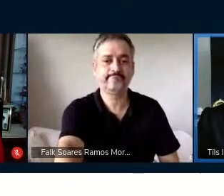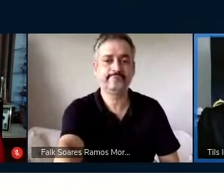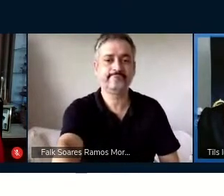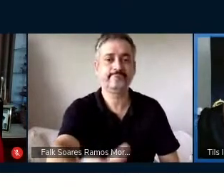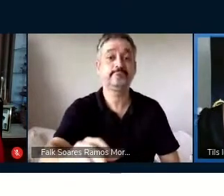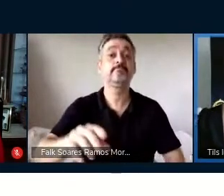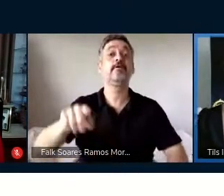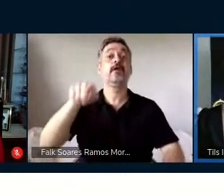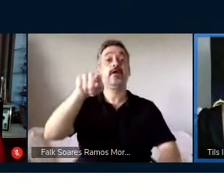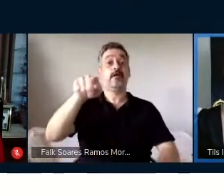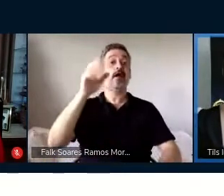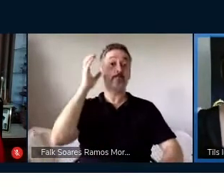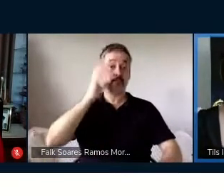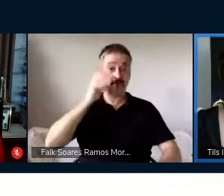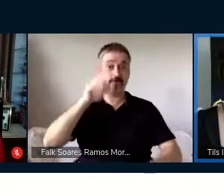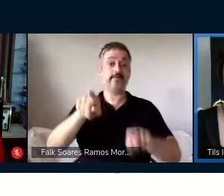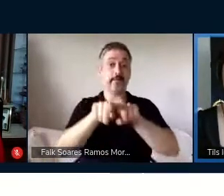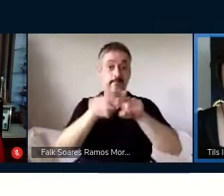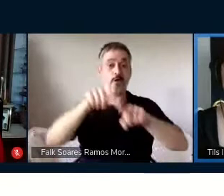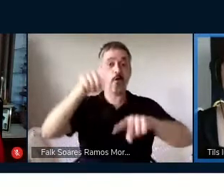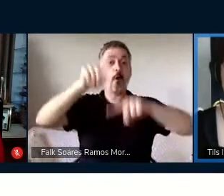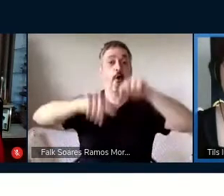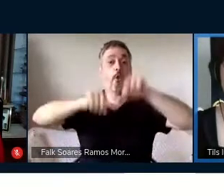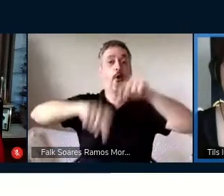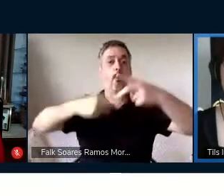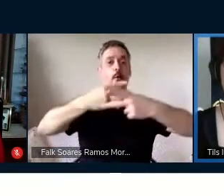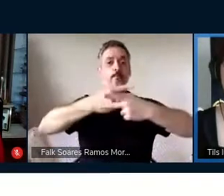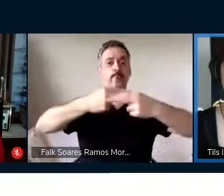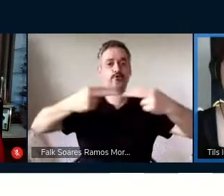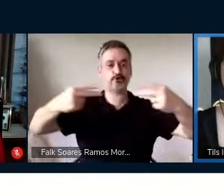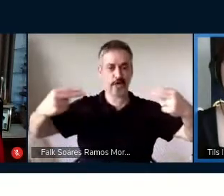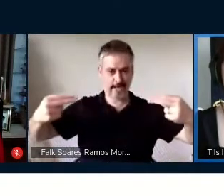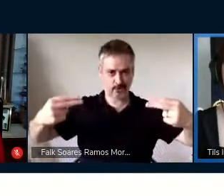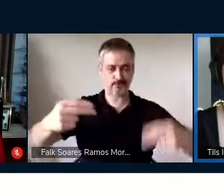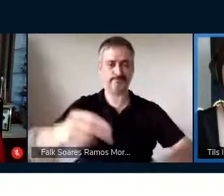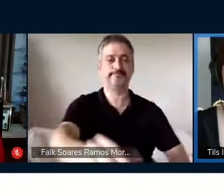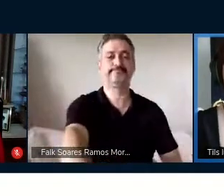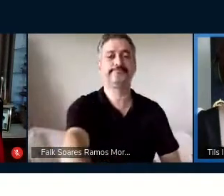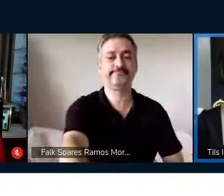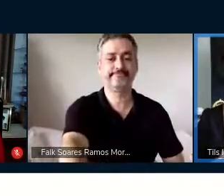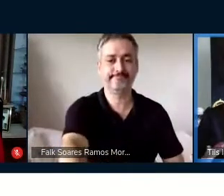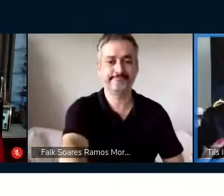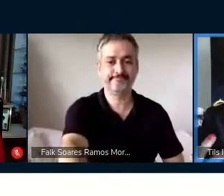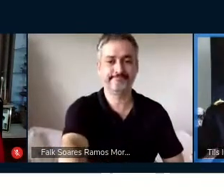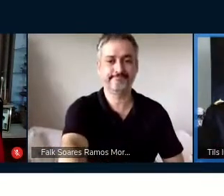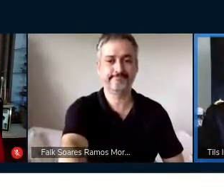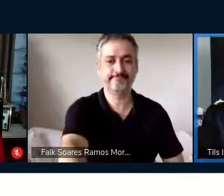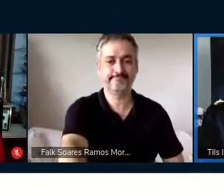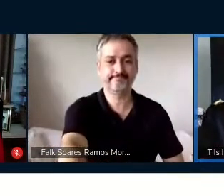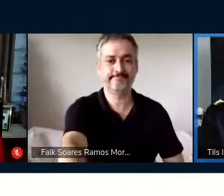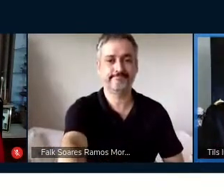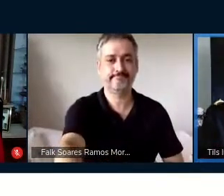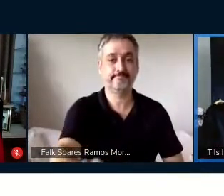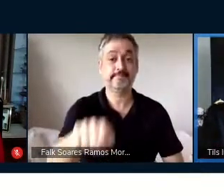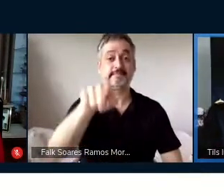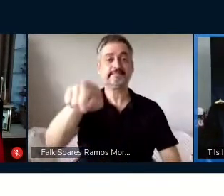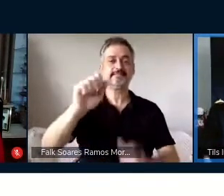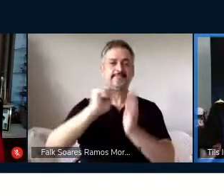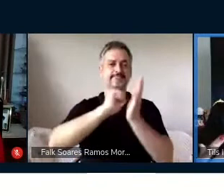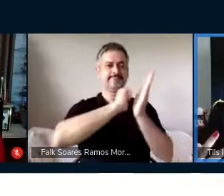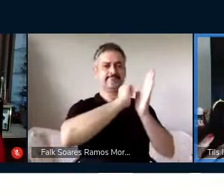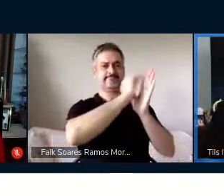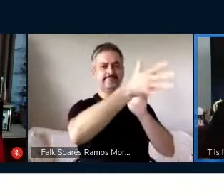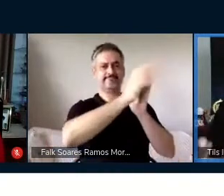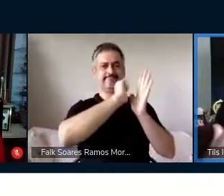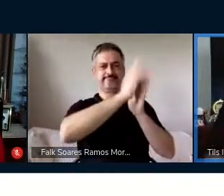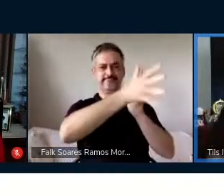a obra lexicográfica de Capovilla, que ele traz como objeto, como se fosse objeto coisa, e não